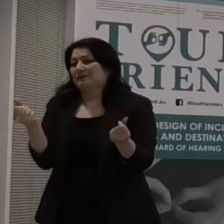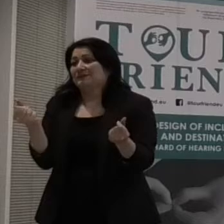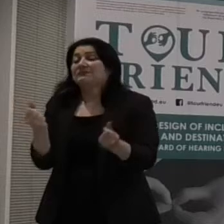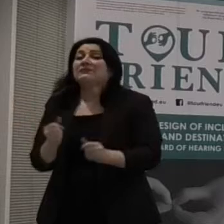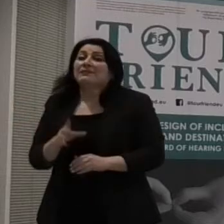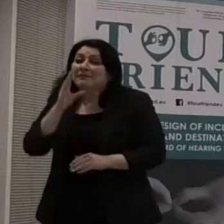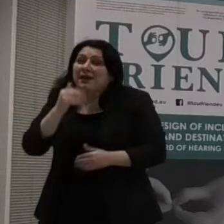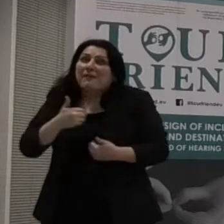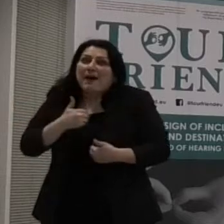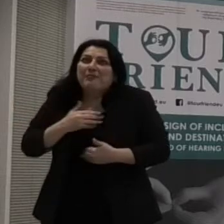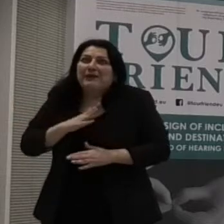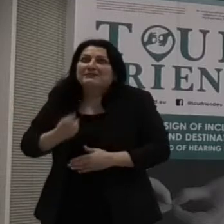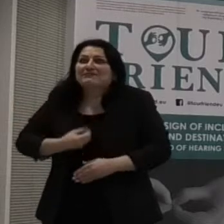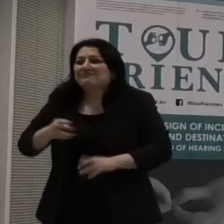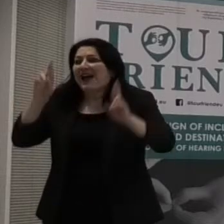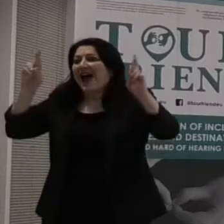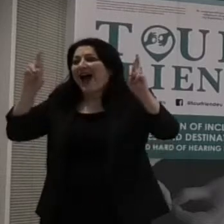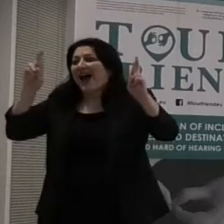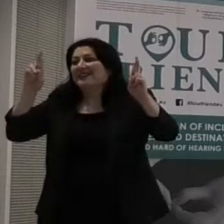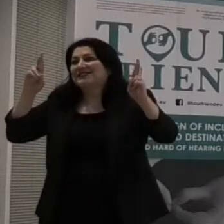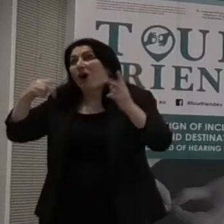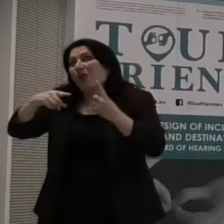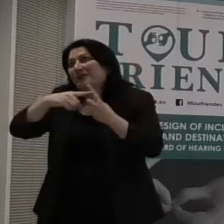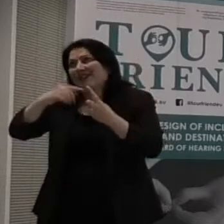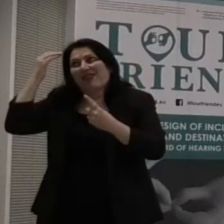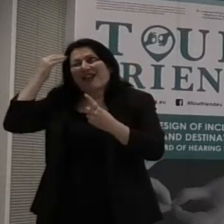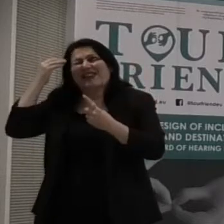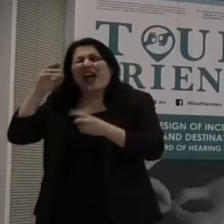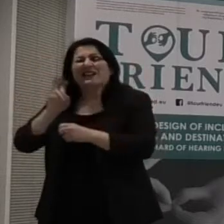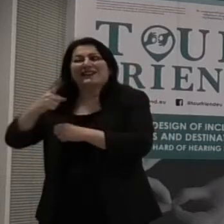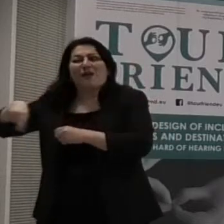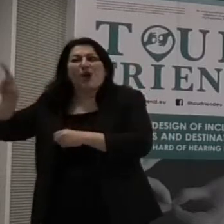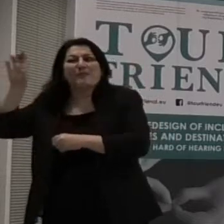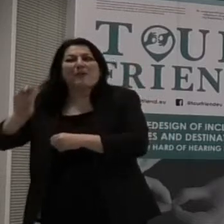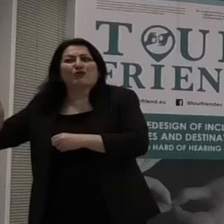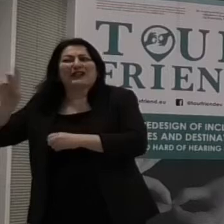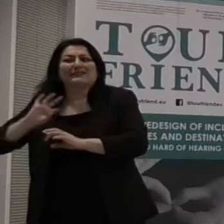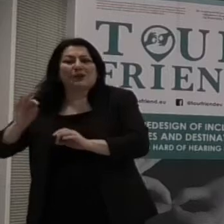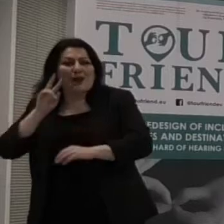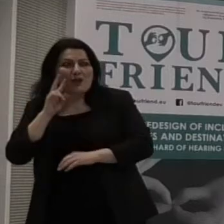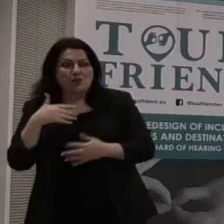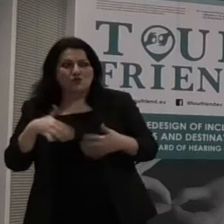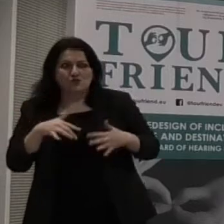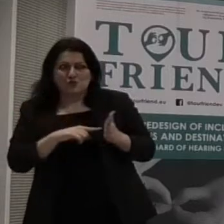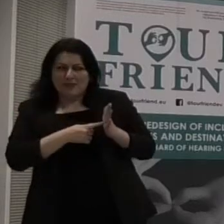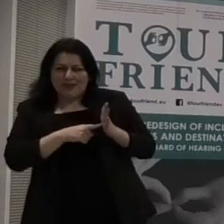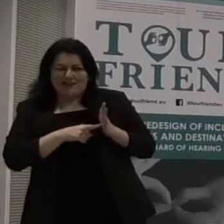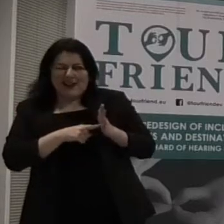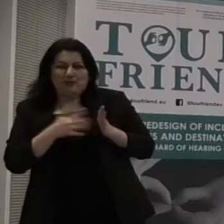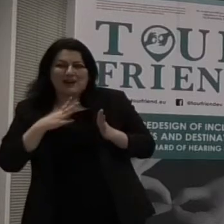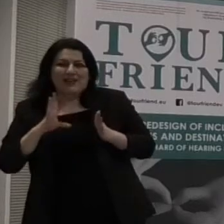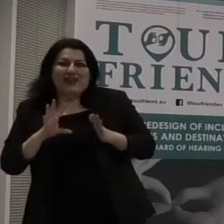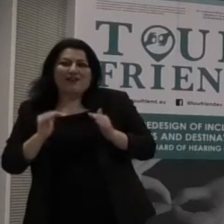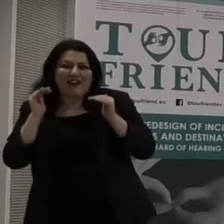είμαστε πάρα πολύ αισιόδοξοι ότι τα υπόλοιπα μουσεία θα ζηλέψουν και θα συνεχίσουν όλη αυτή τη διαδικασία, και